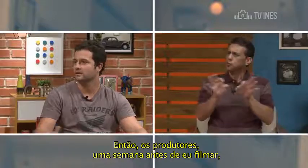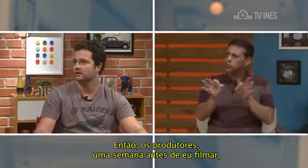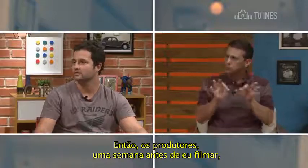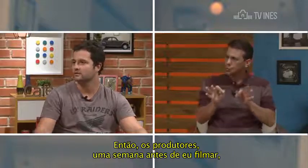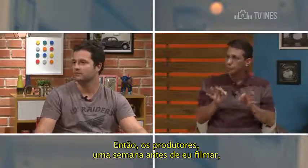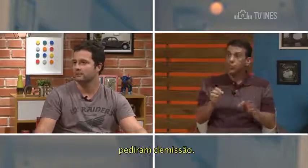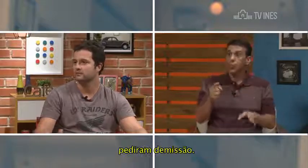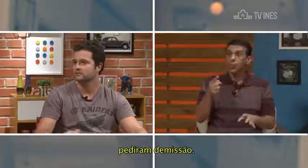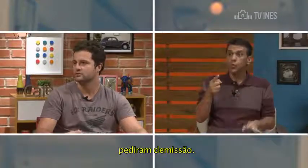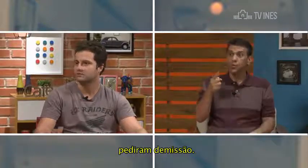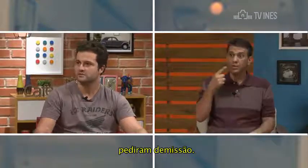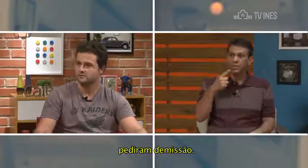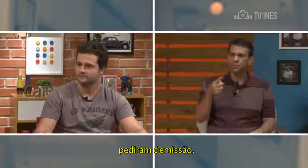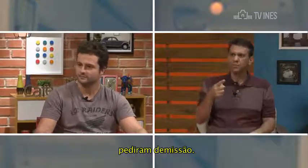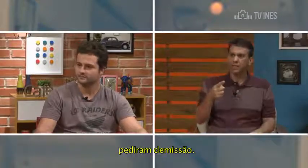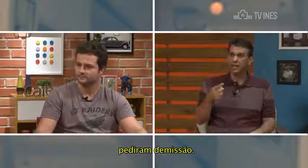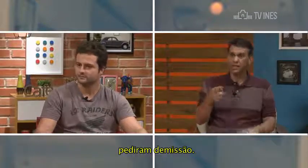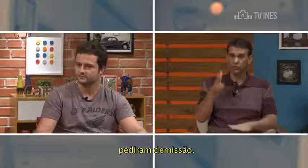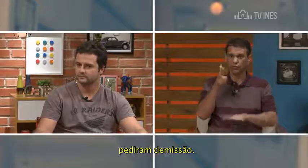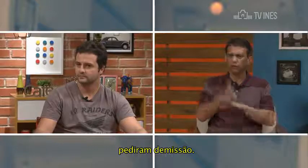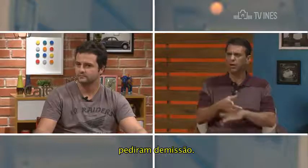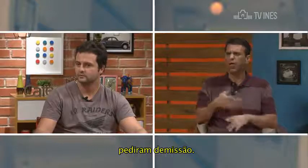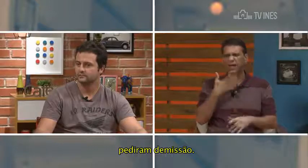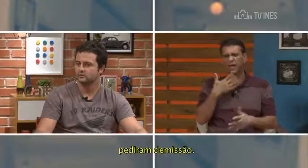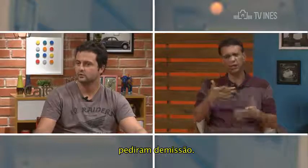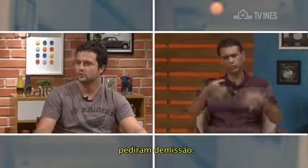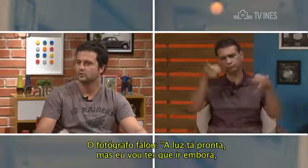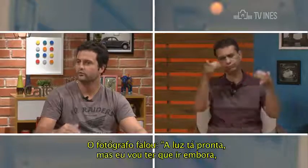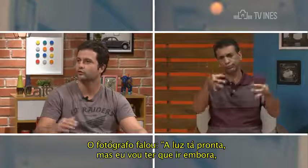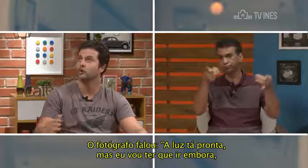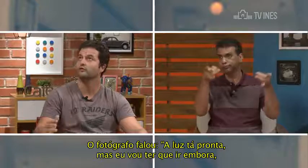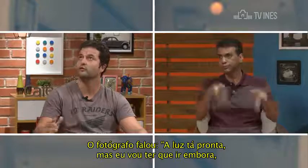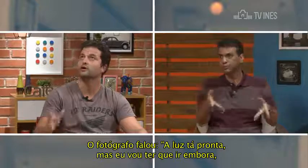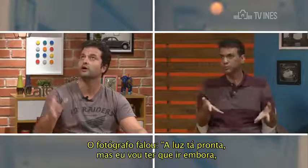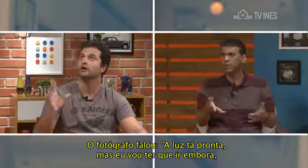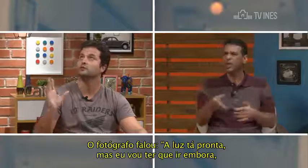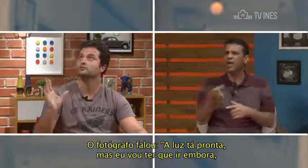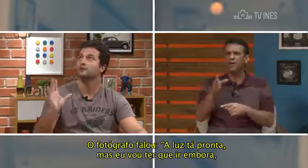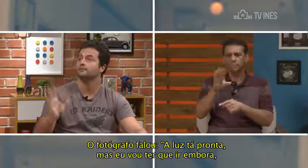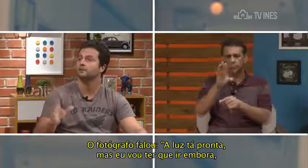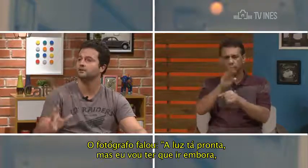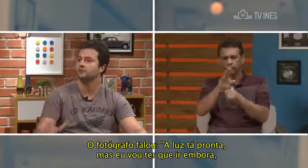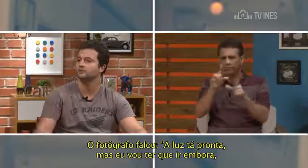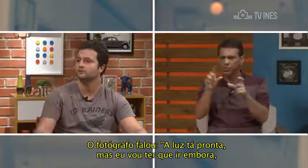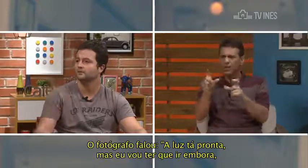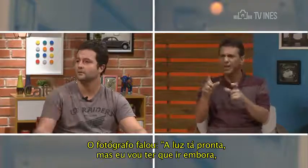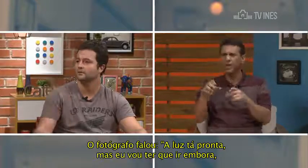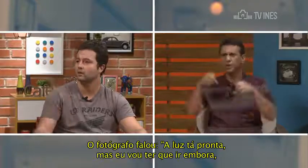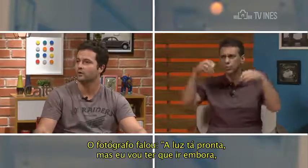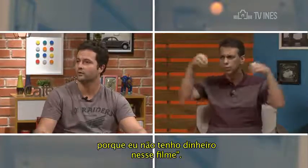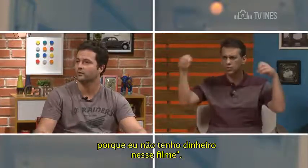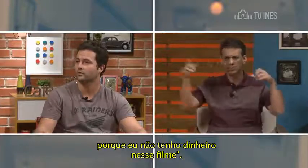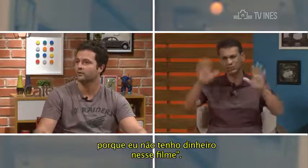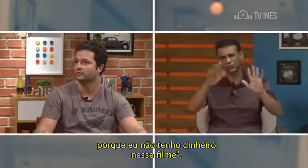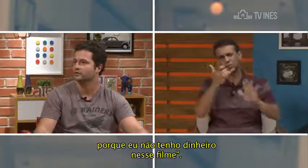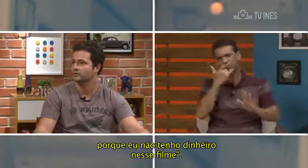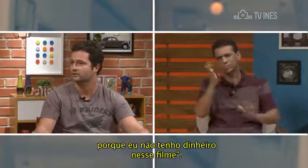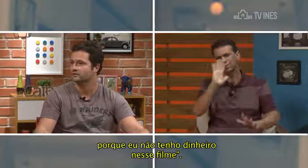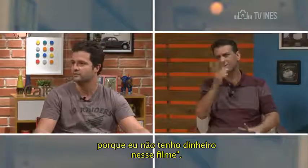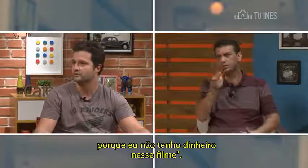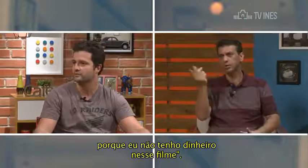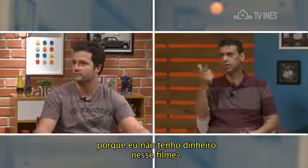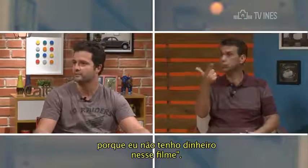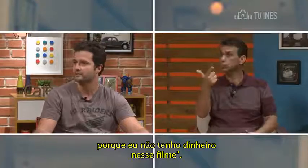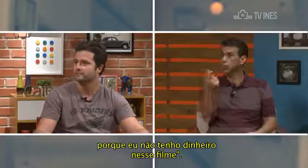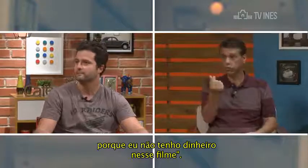uma semana antes de eu filmar, pediram demissão. O fotógrafo falou, luz está pronta, mas eu vou ter que ir embora porque eu não tenho